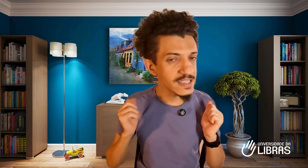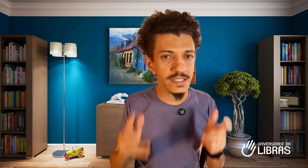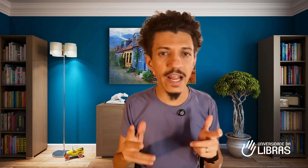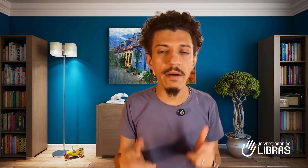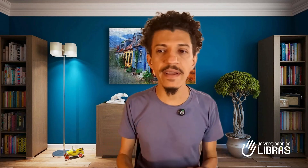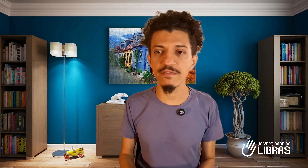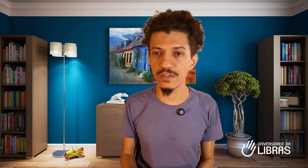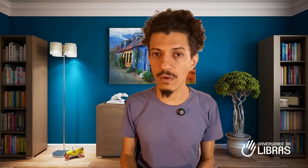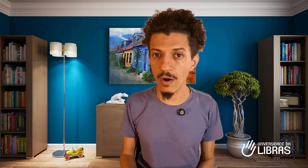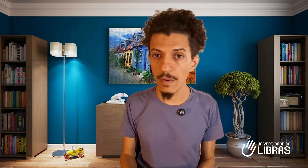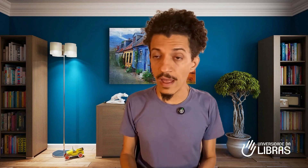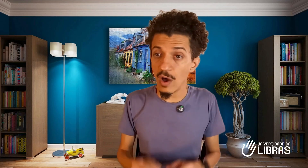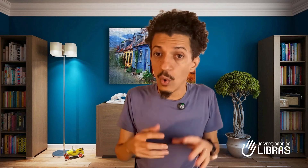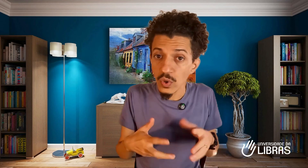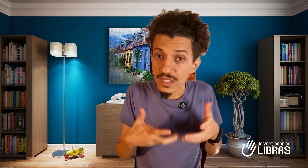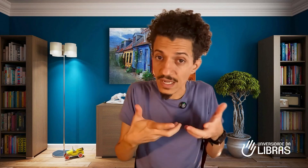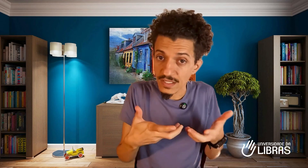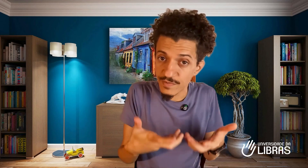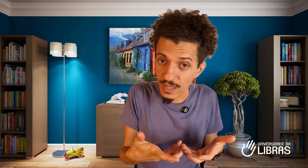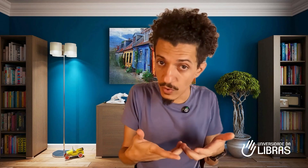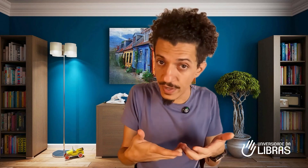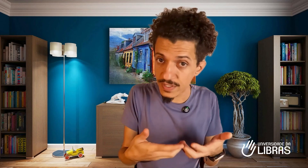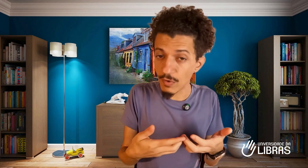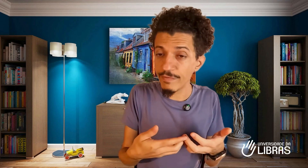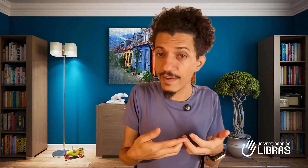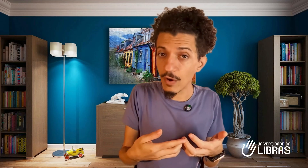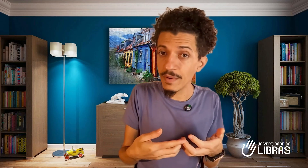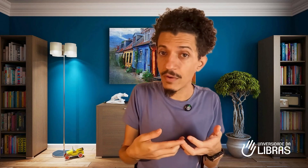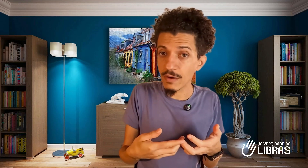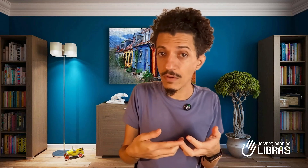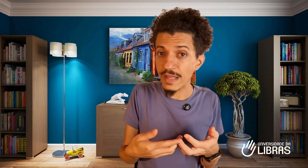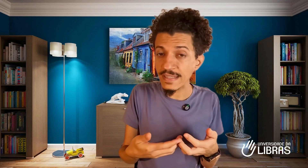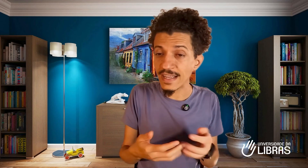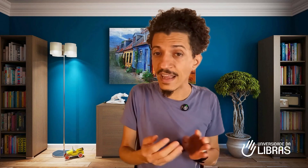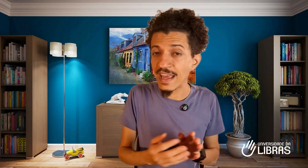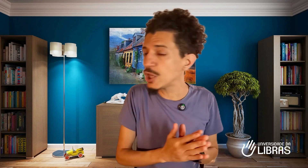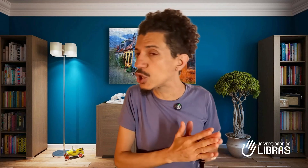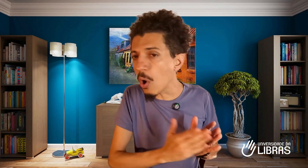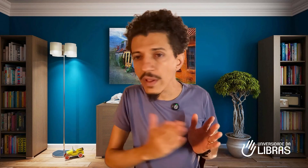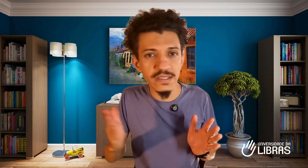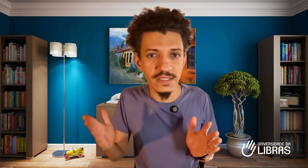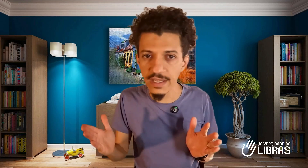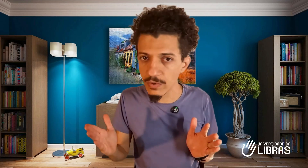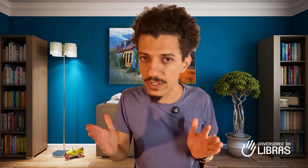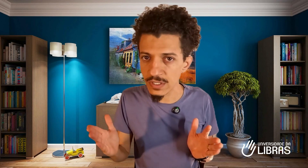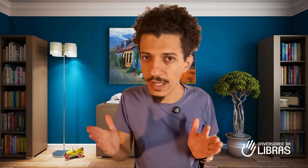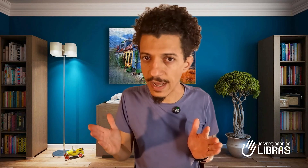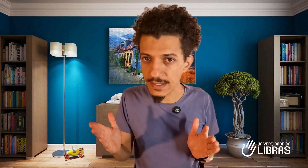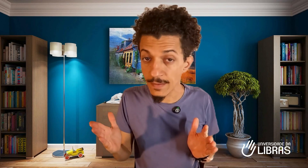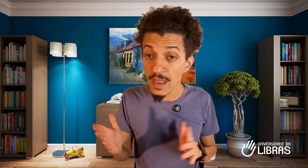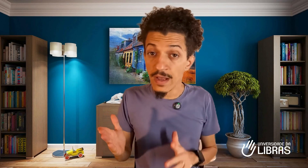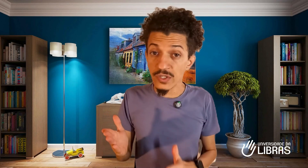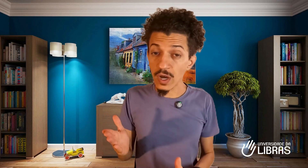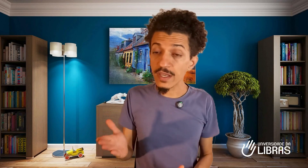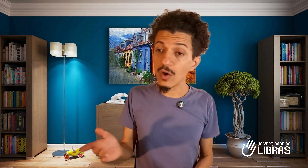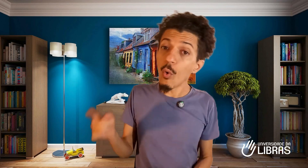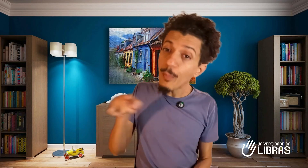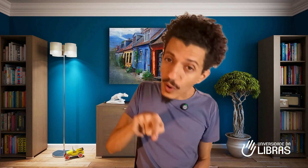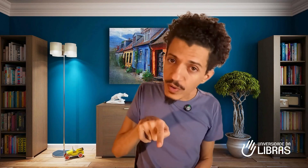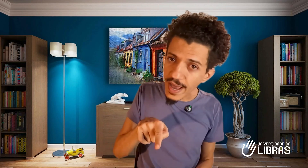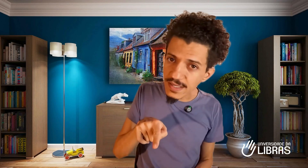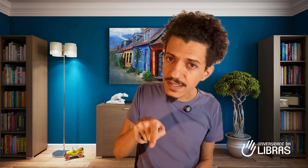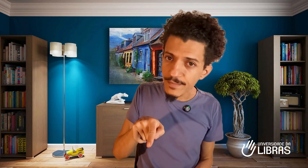é extremamente visual. Os classificadores são um fenômeno que acontece em todas as línguas de sinais. Só que